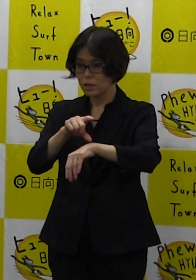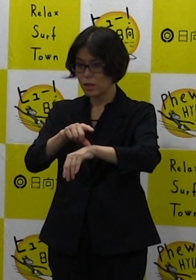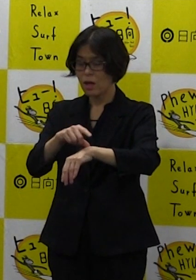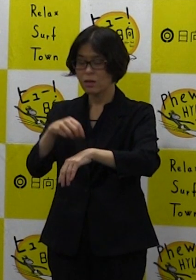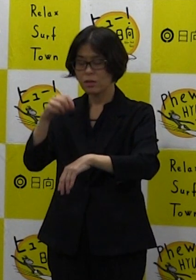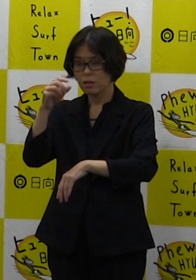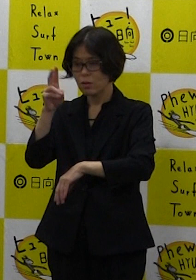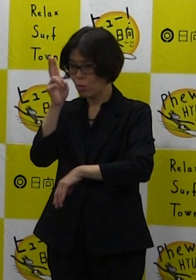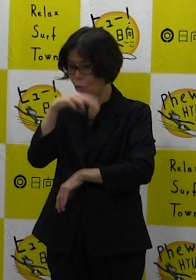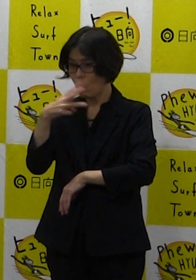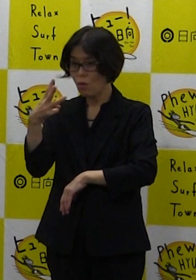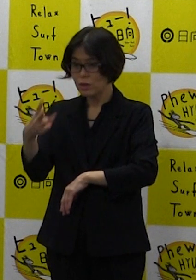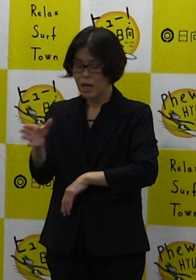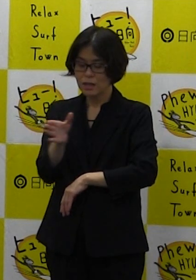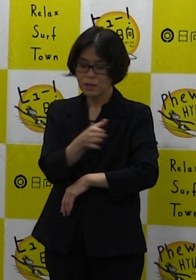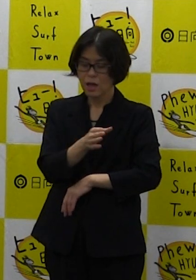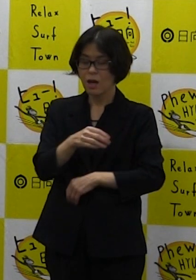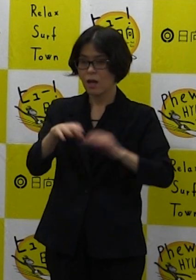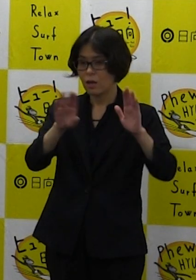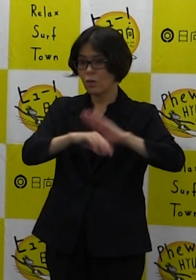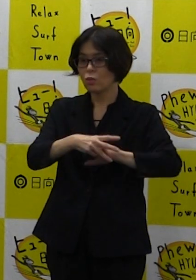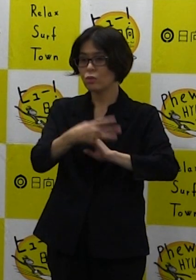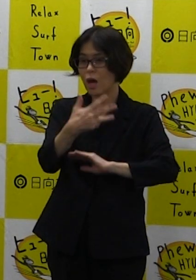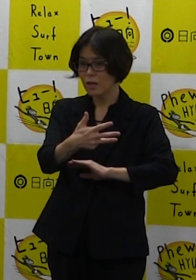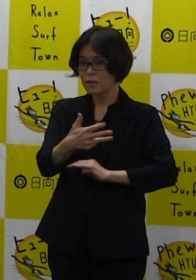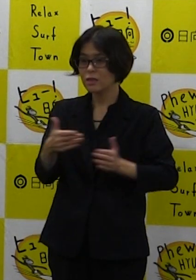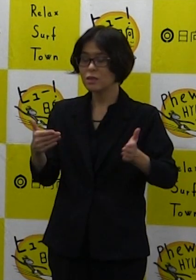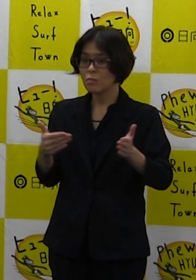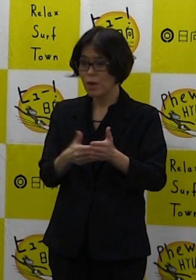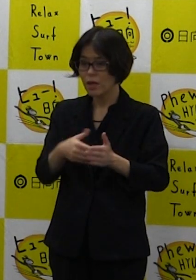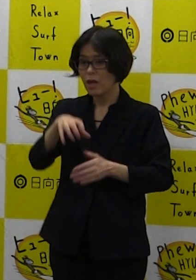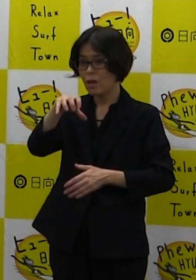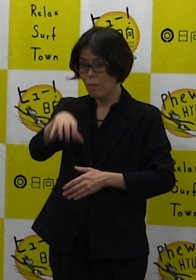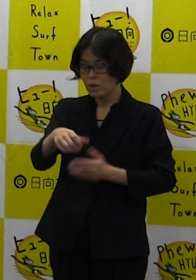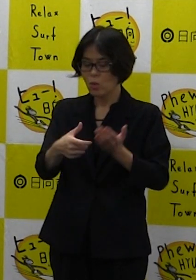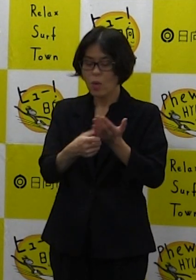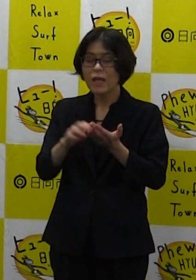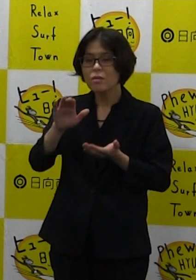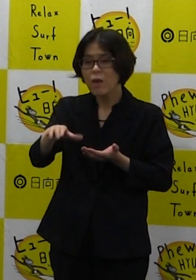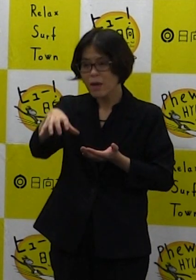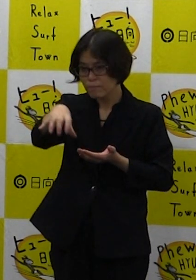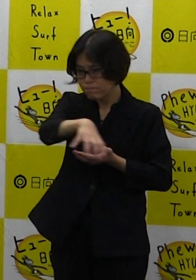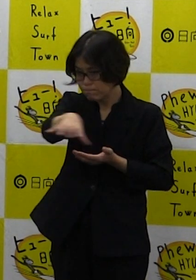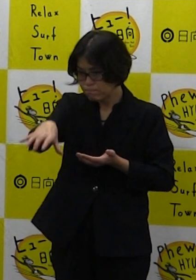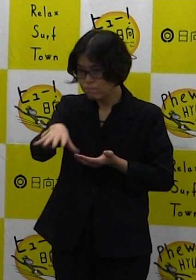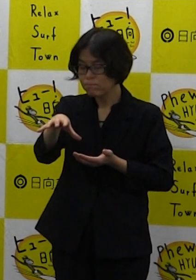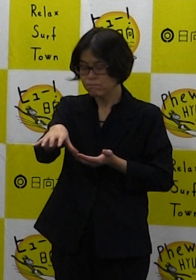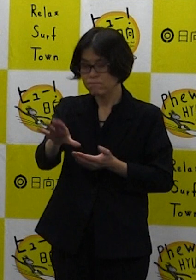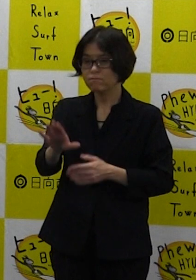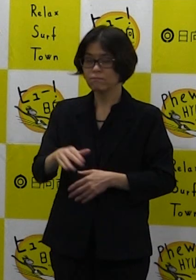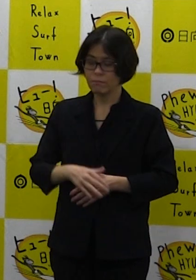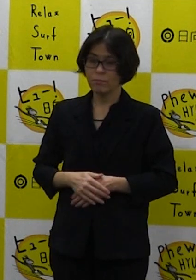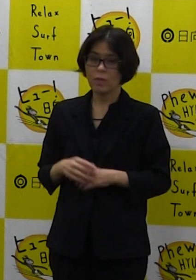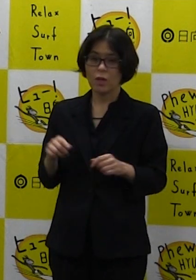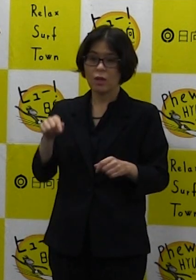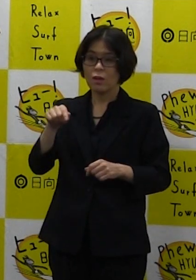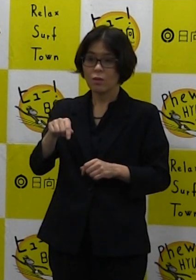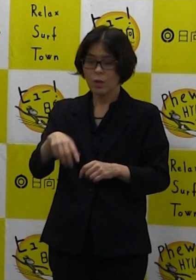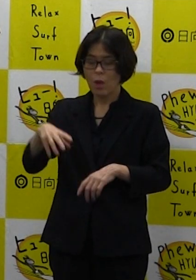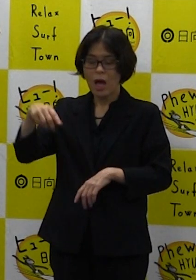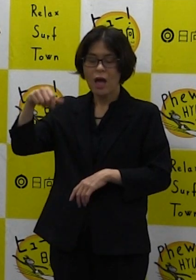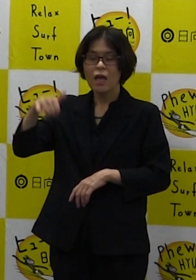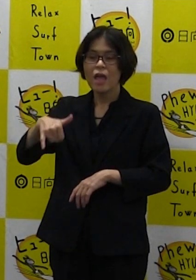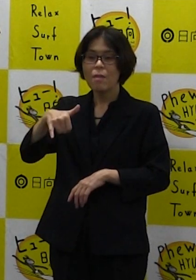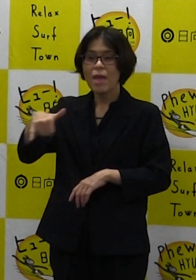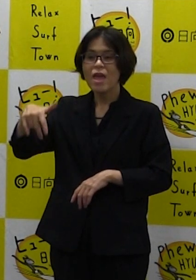8時まで憧れ広場日向市駅前交流広場で開催をいたしますイベントではヘベス